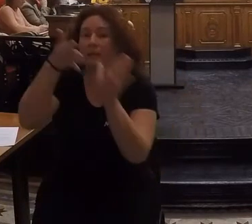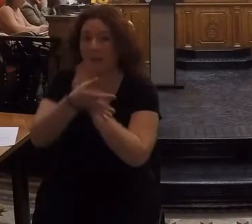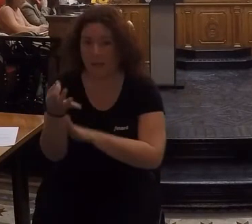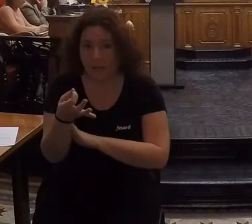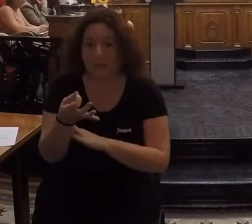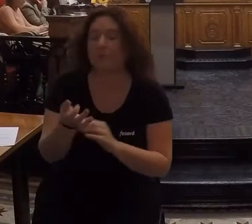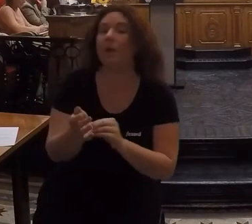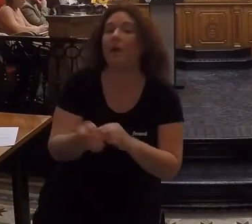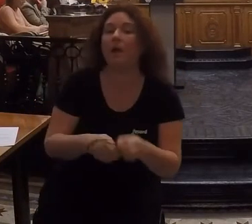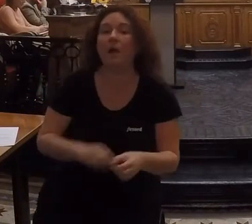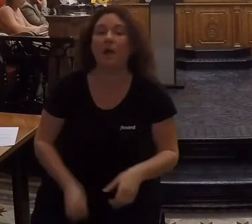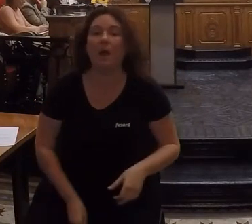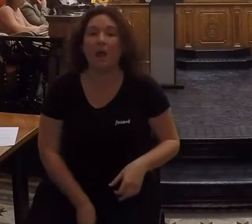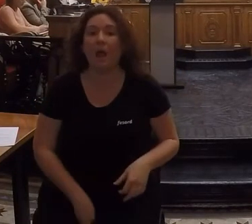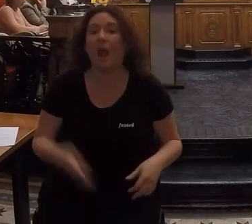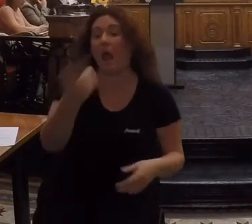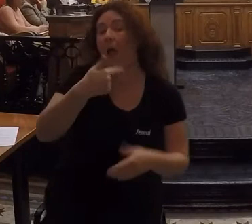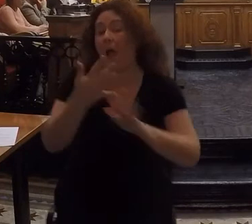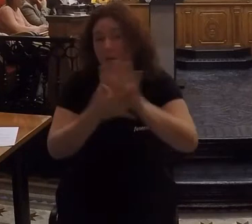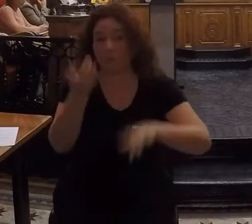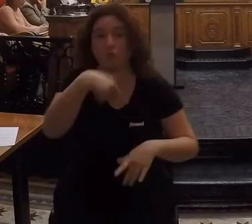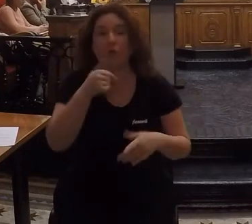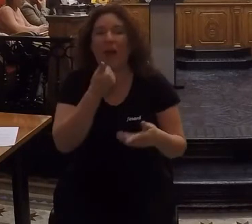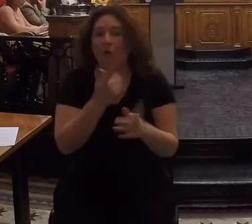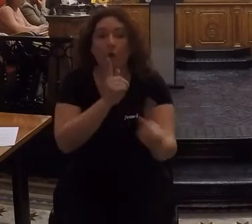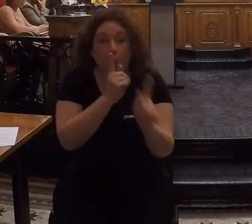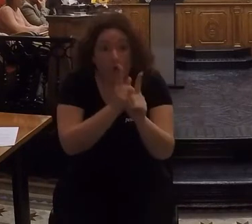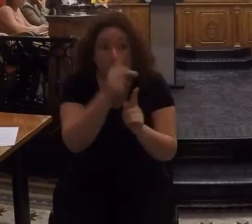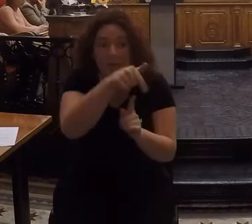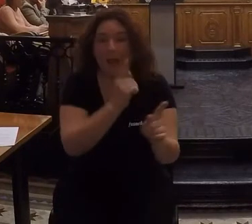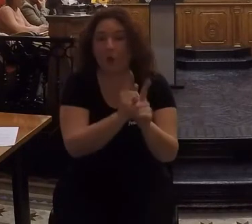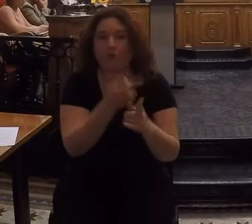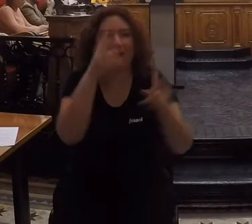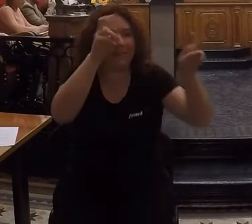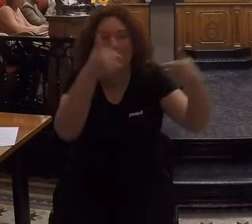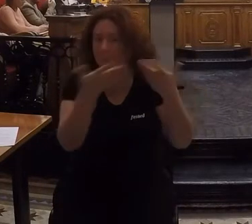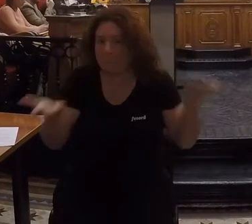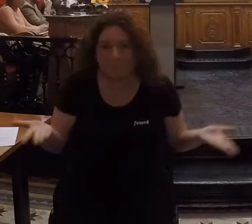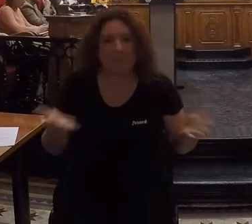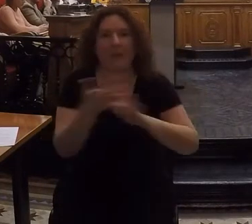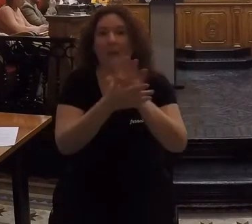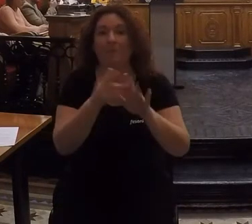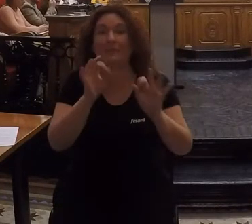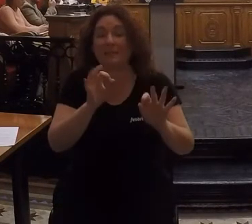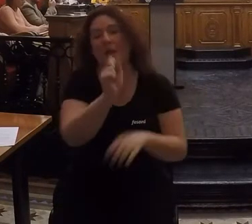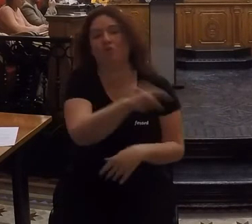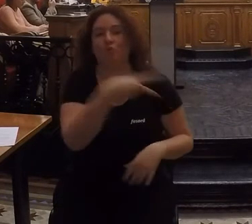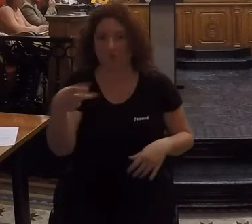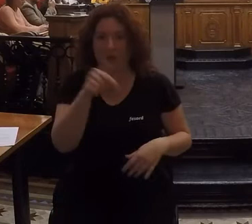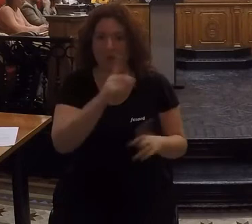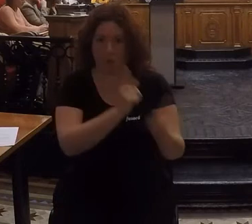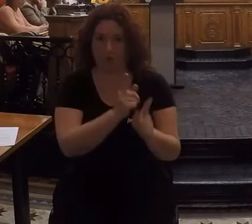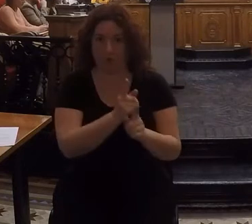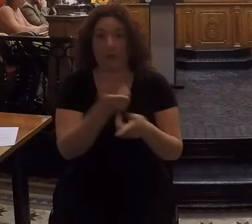cuando alega contra algo, alega contra esa resolución, contra lo que se ha modificado. Y lo que no se ha modificado no